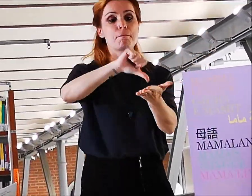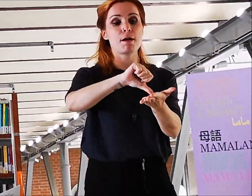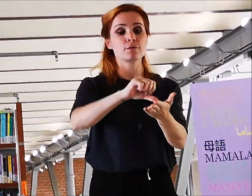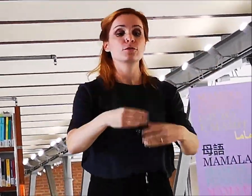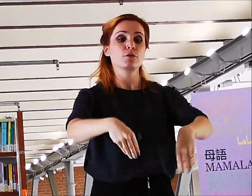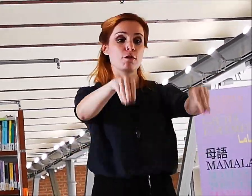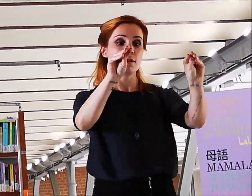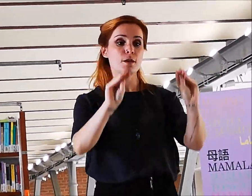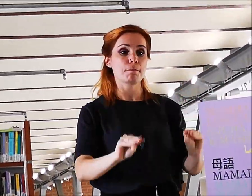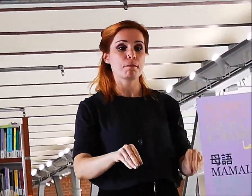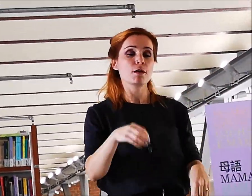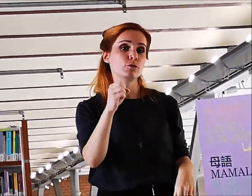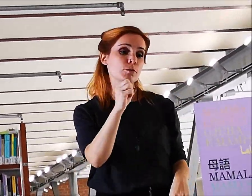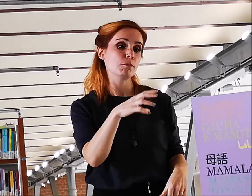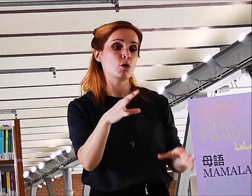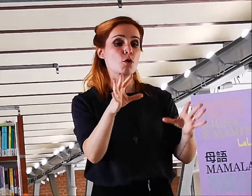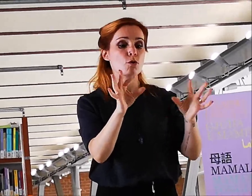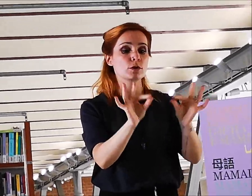salotto.